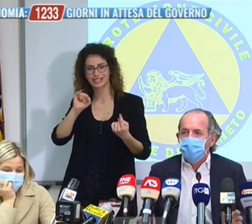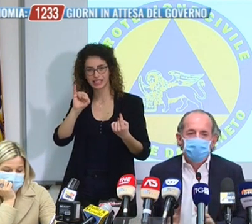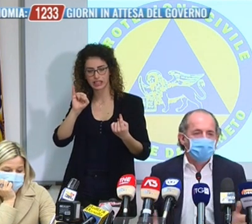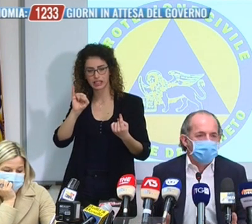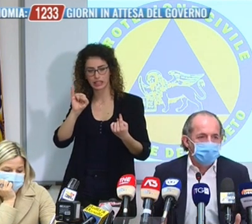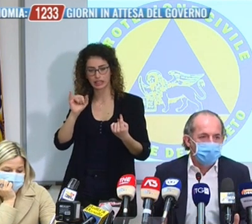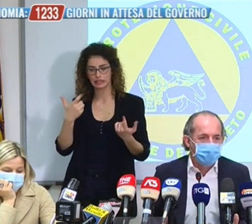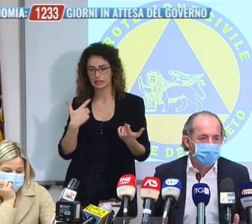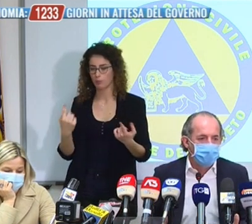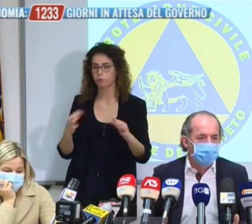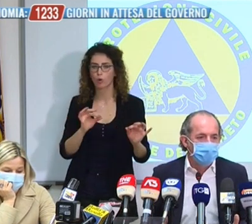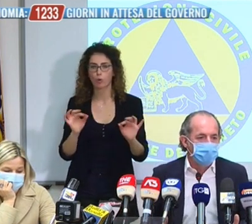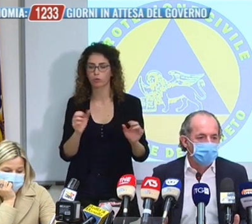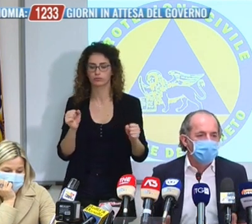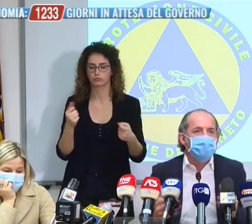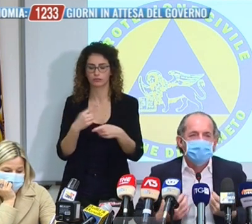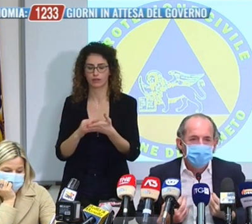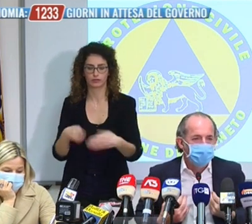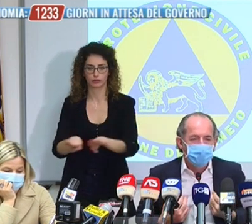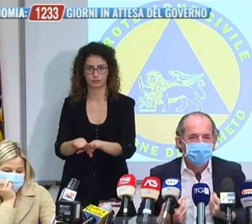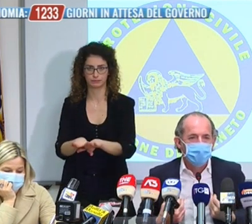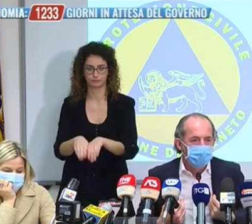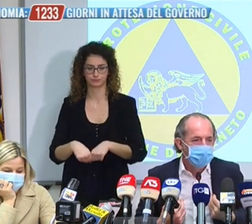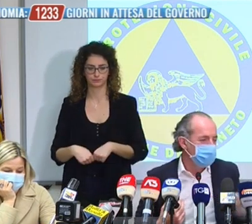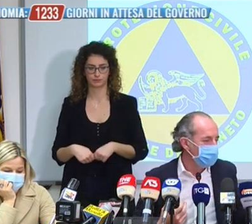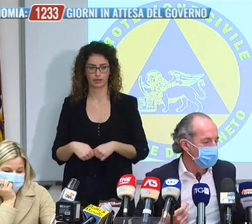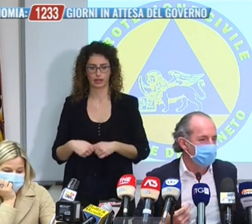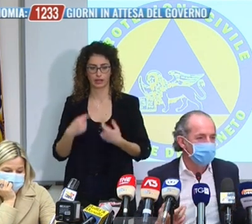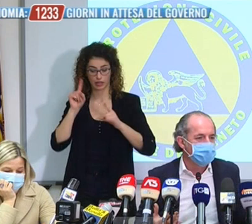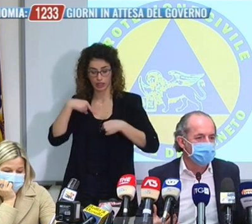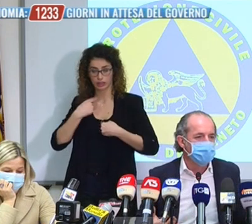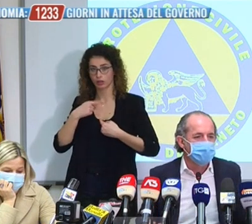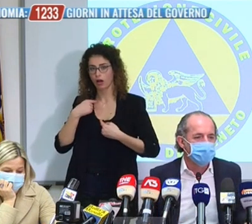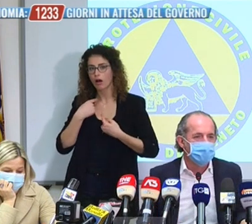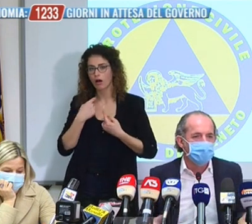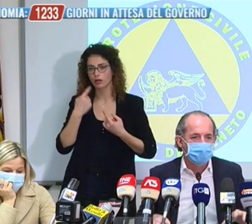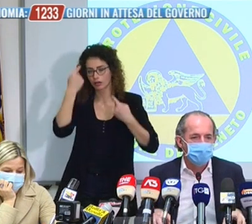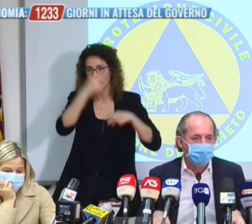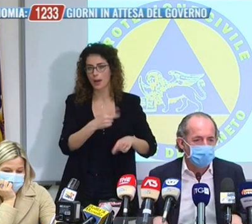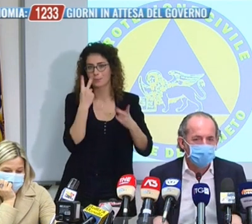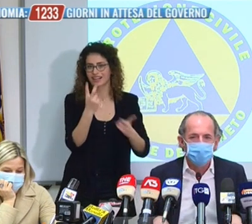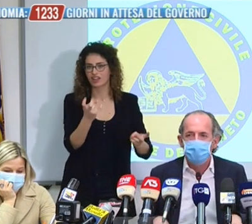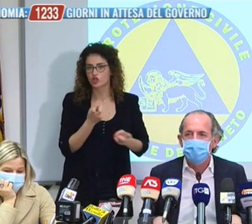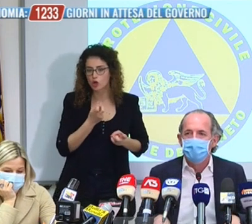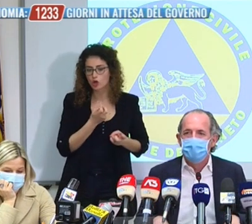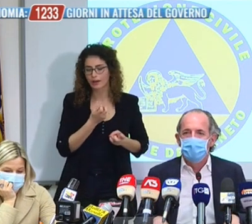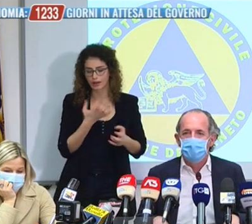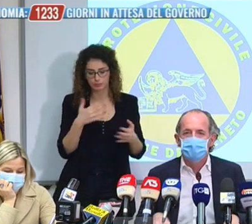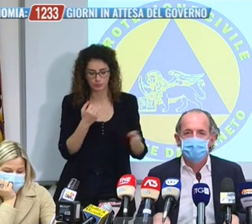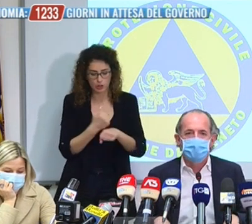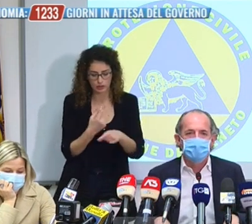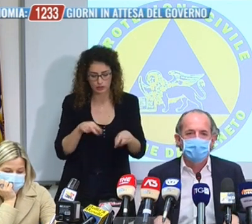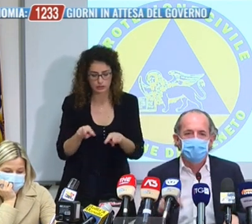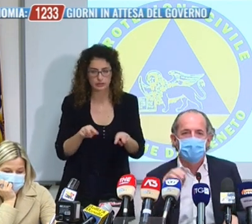cioè a quel punto devi chiudere, ma questo non compete a noi, compete alla prevenzione che decide in loco. Quindi